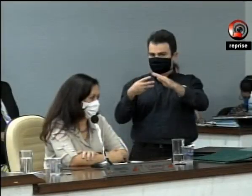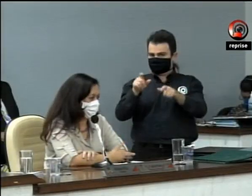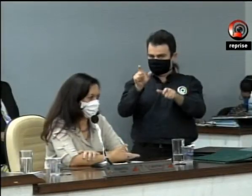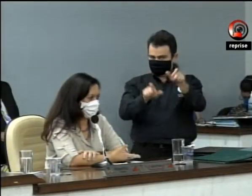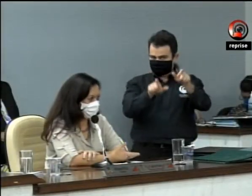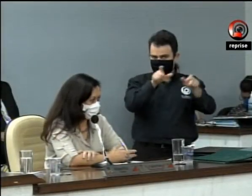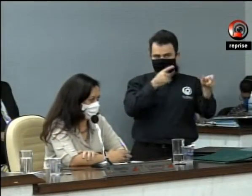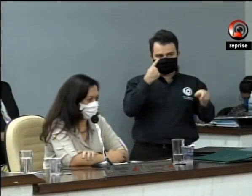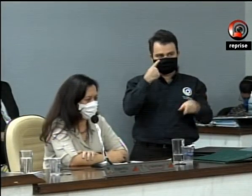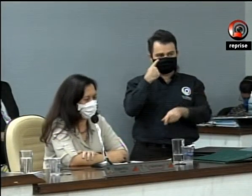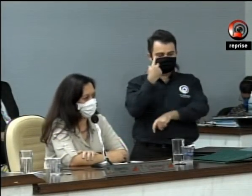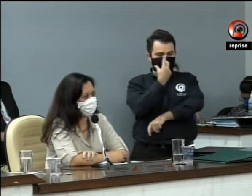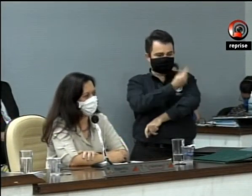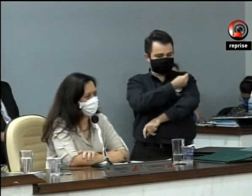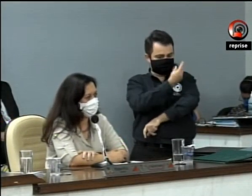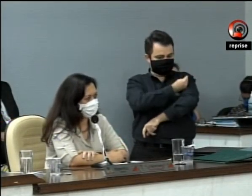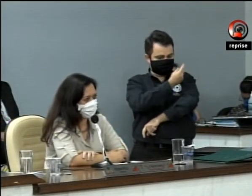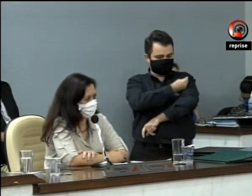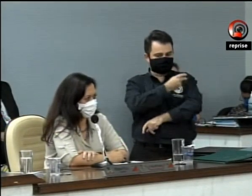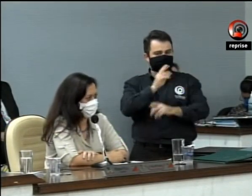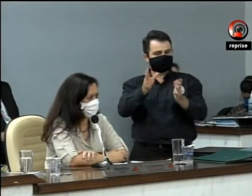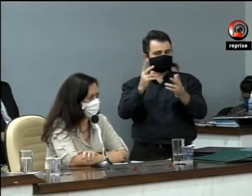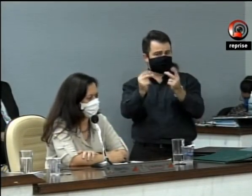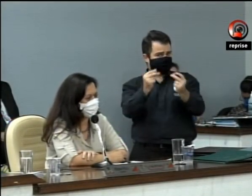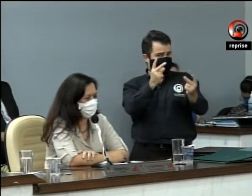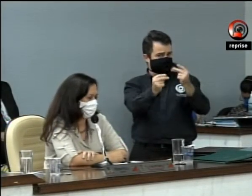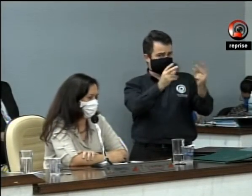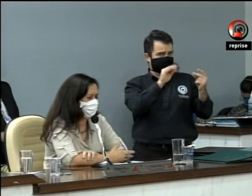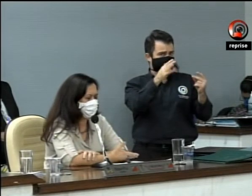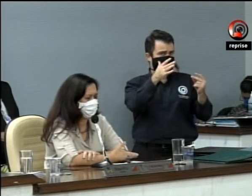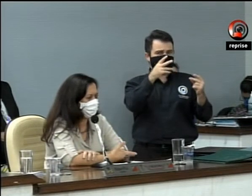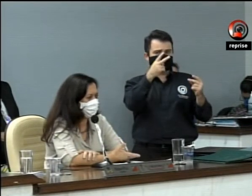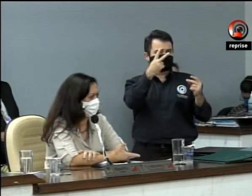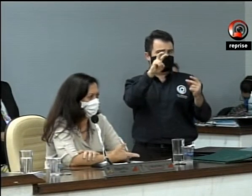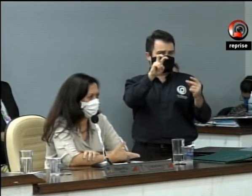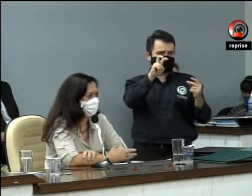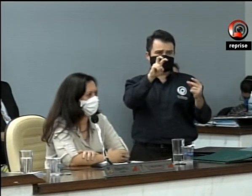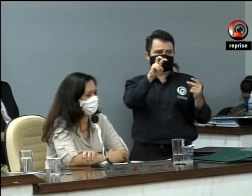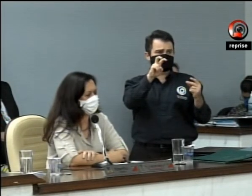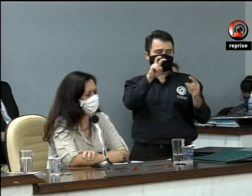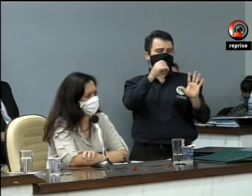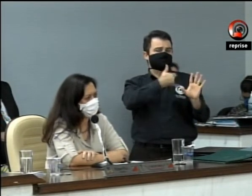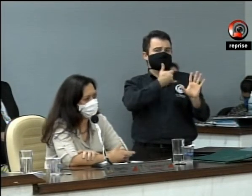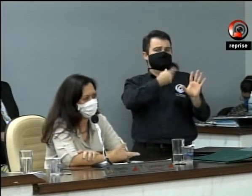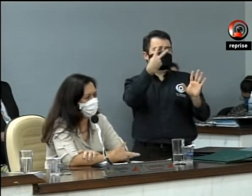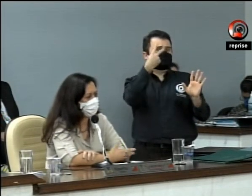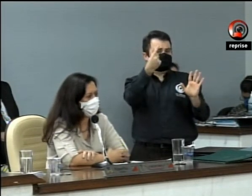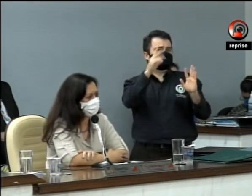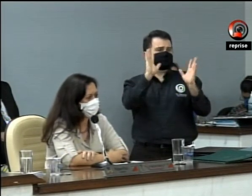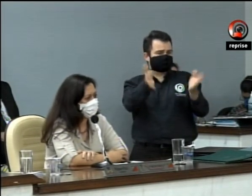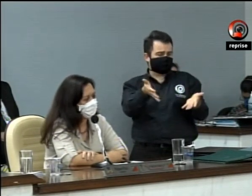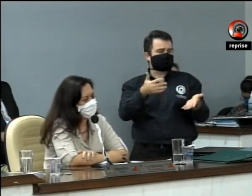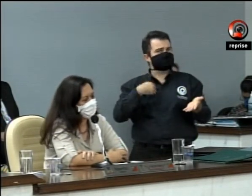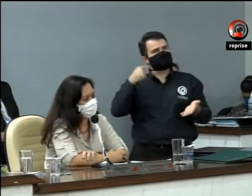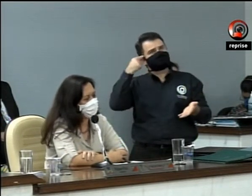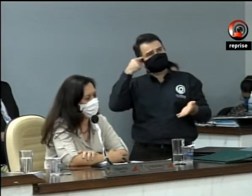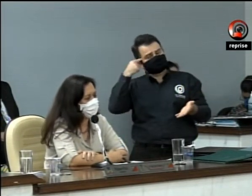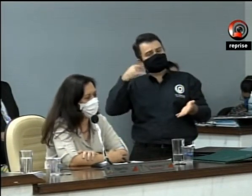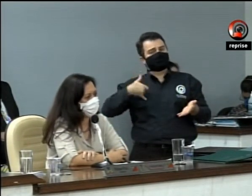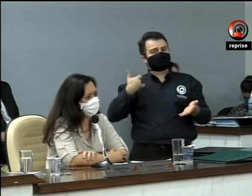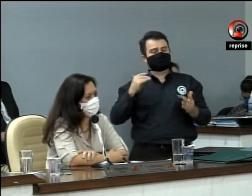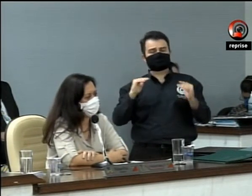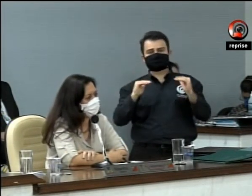que a vacinação já está chegando muito próximo dos 25, 30, 21 anos, então acreditamos que sim, porque é a idade que é obrigatória